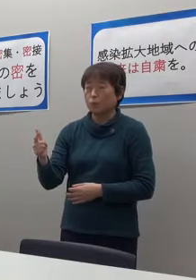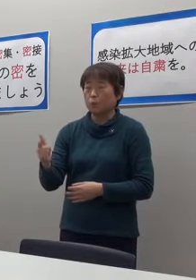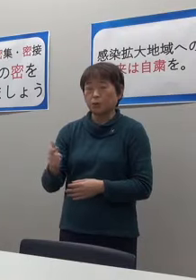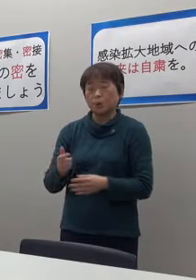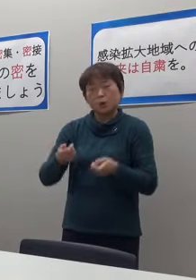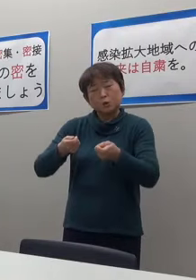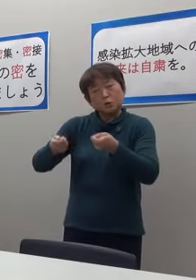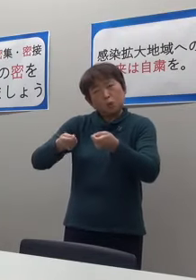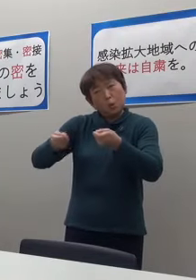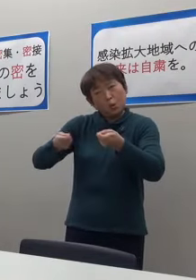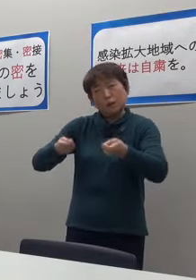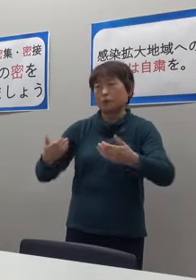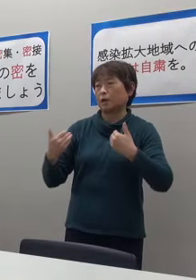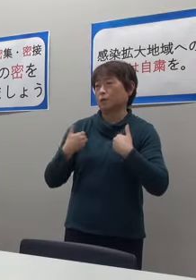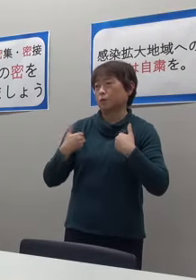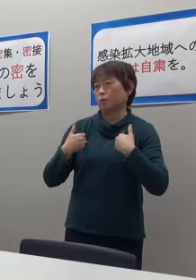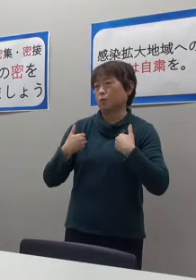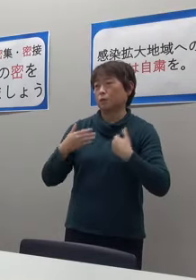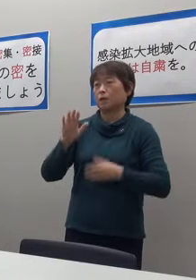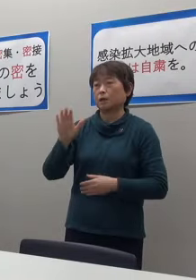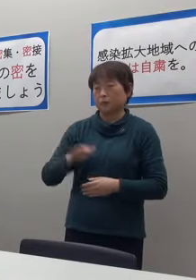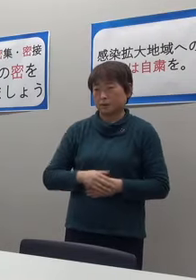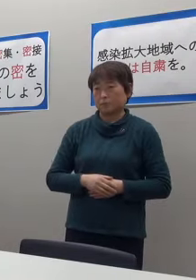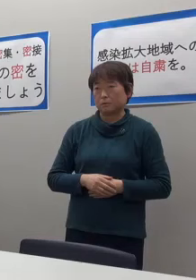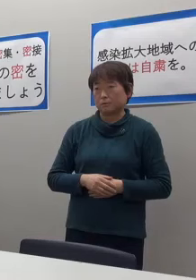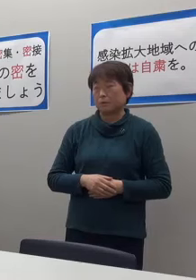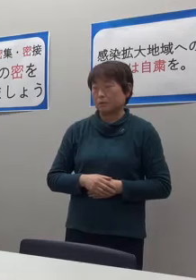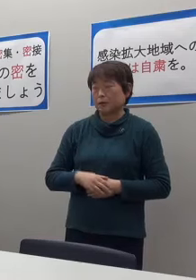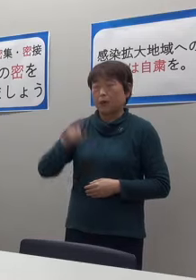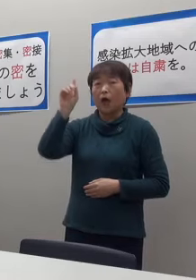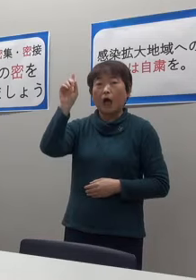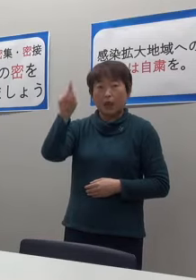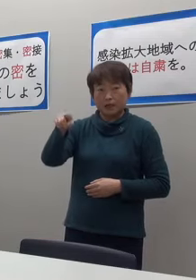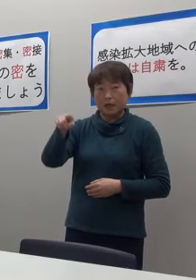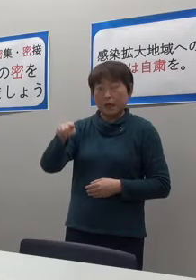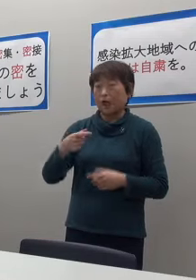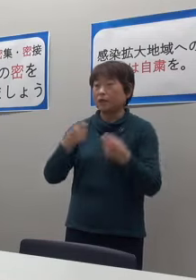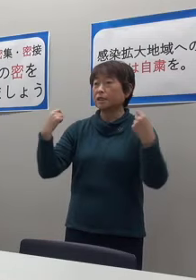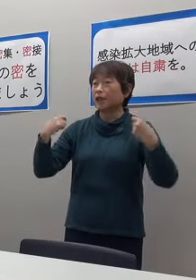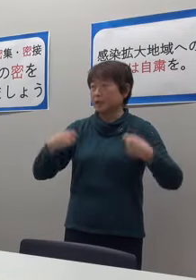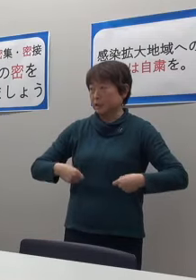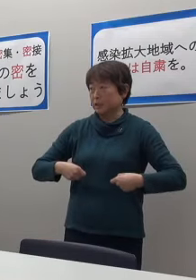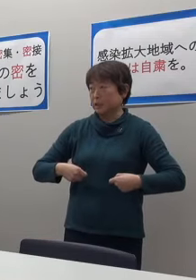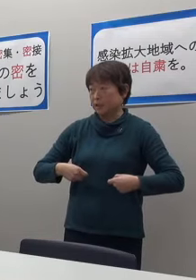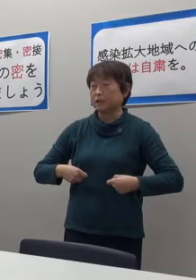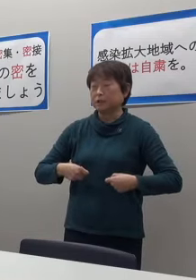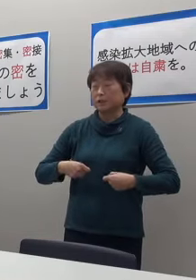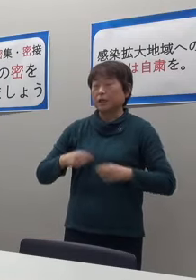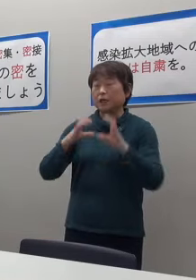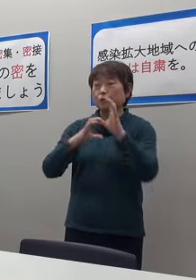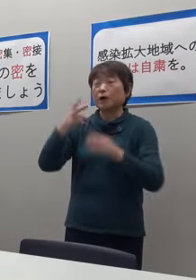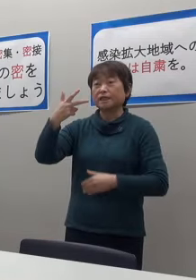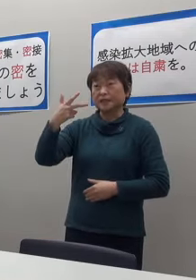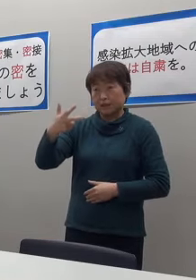調整をする部分もありますので、いずれにいたしましても、明日正式にですね、市としての考え方を記者会見